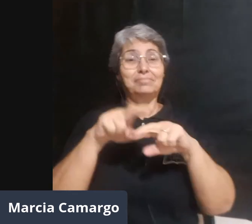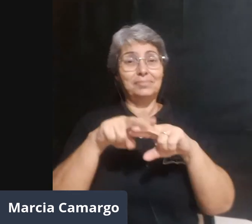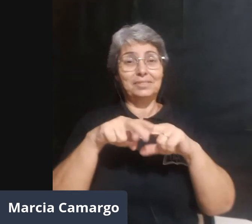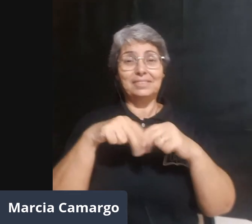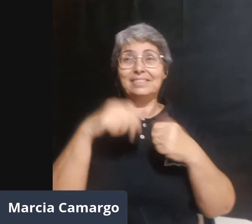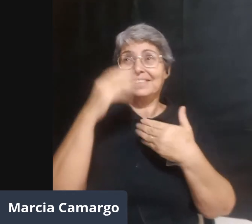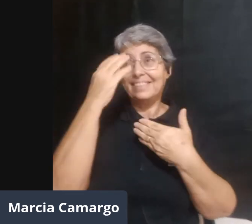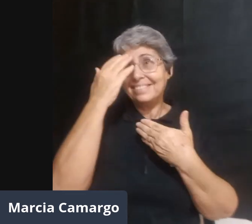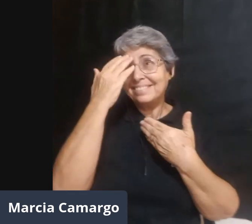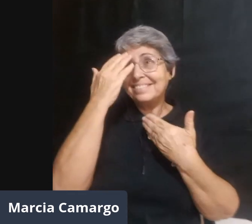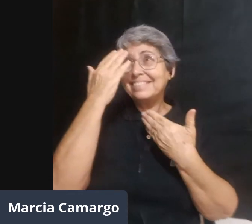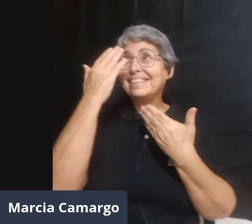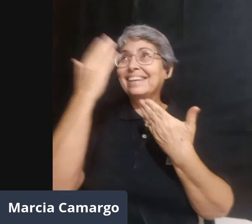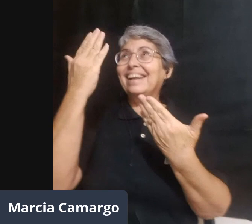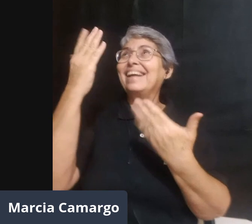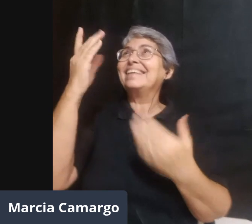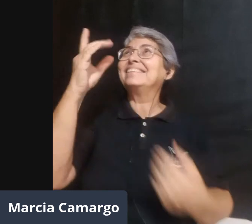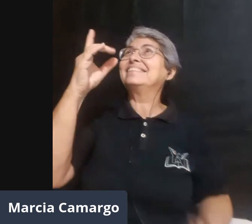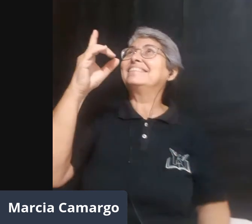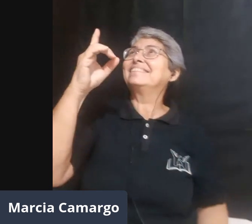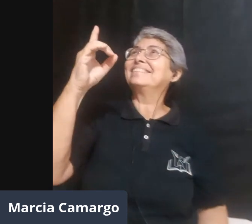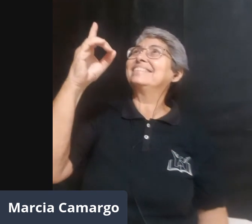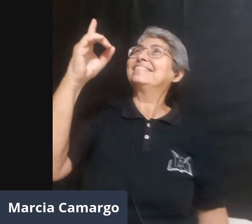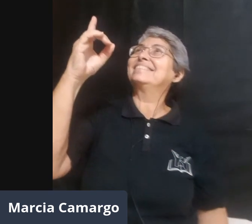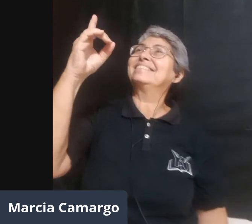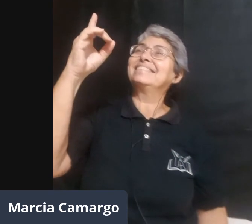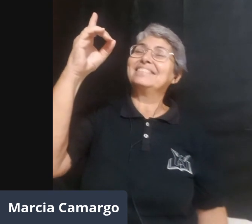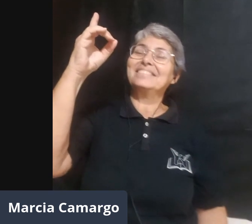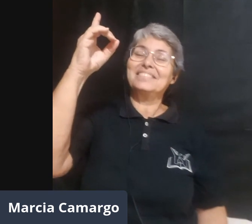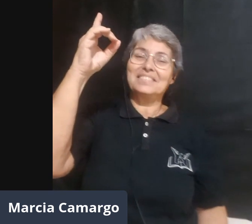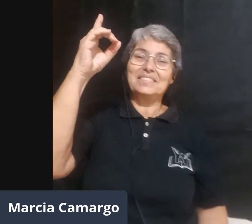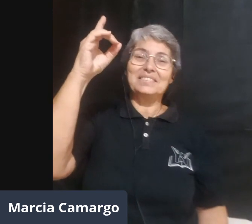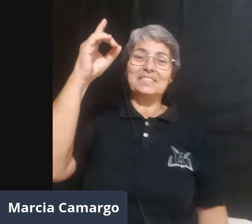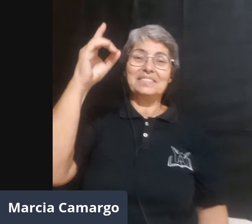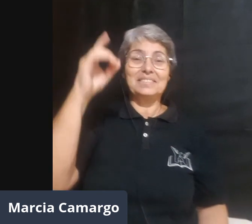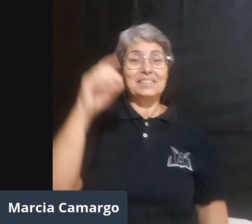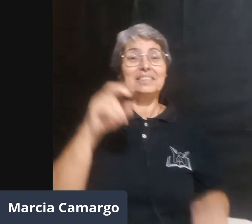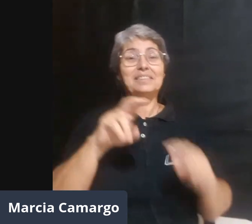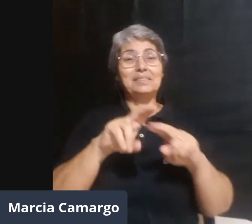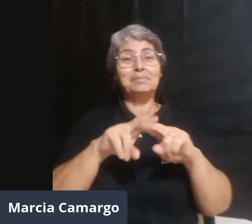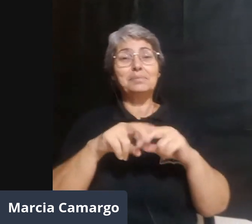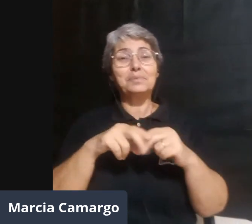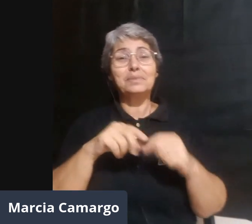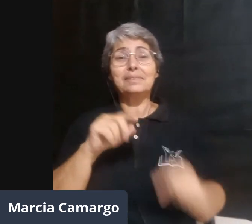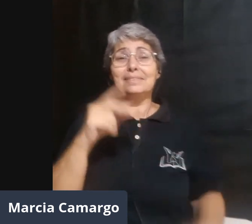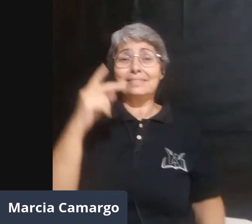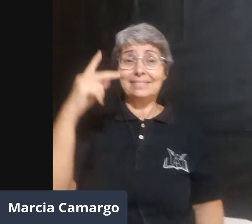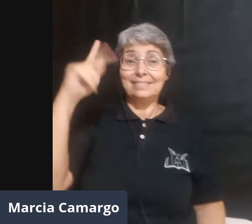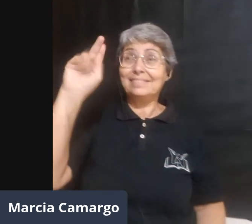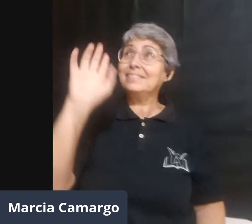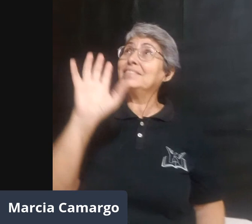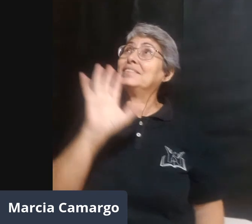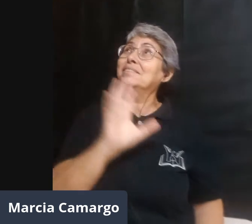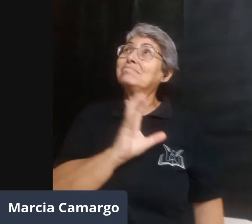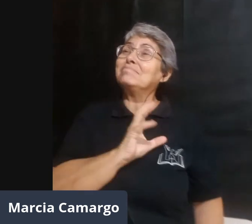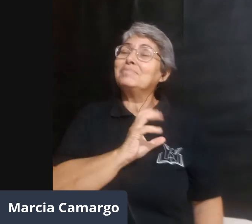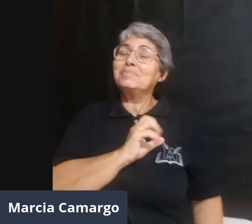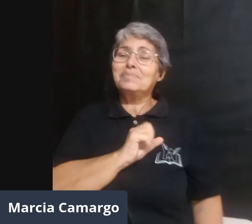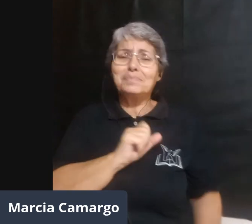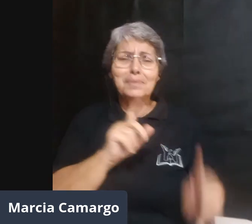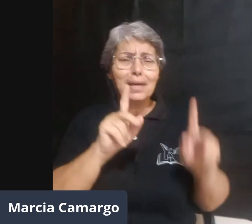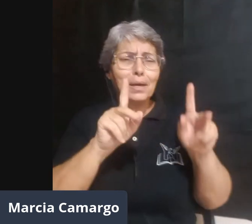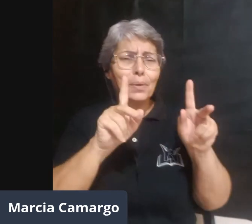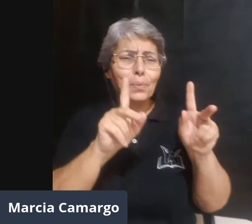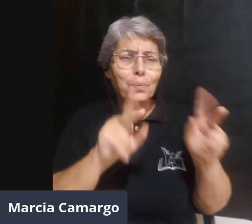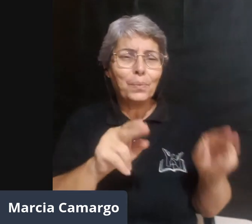graças dou. O seu amor é sem